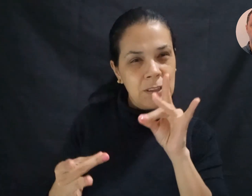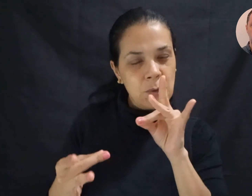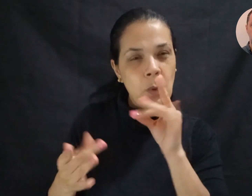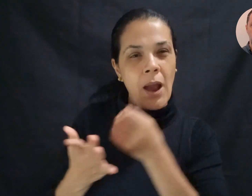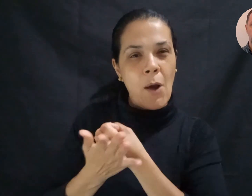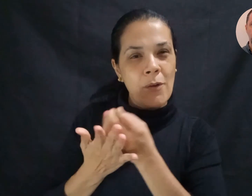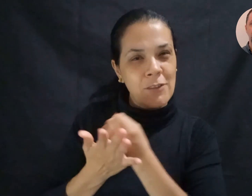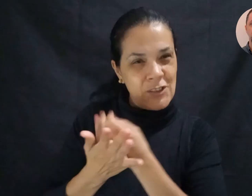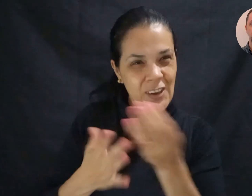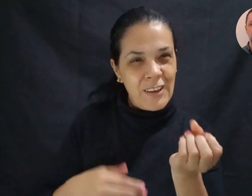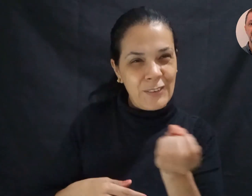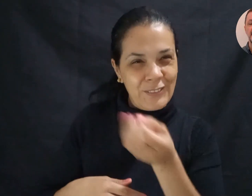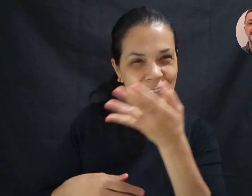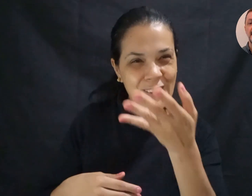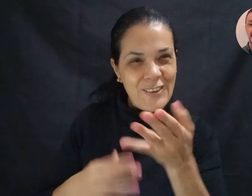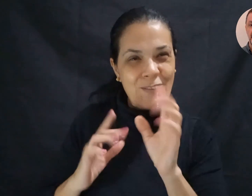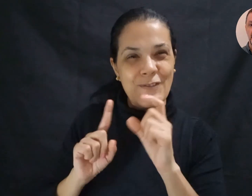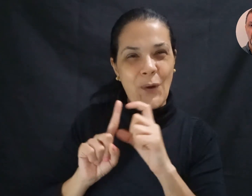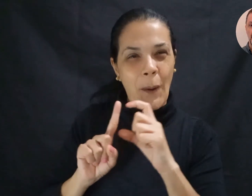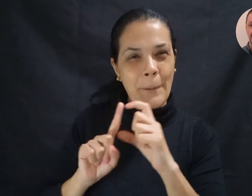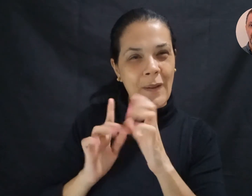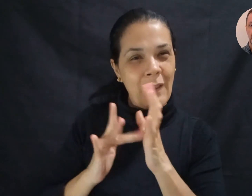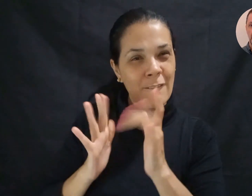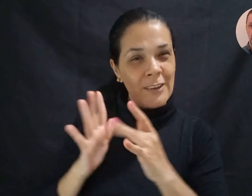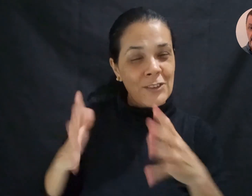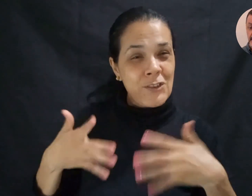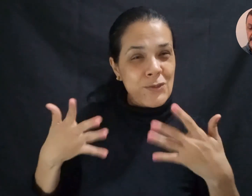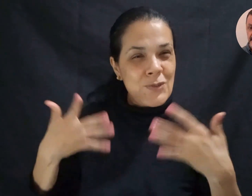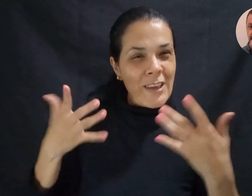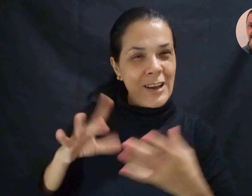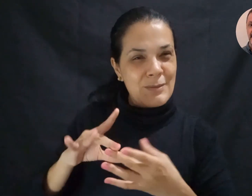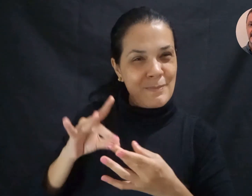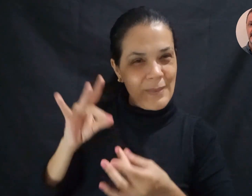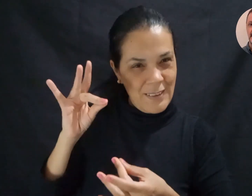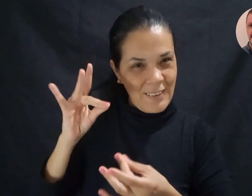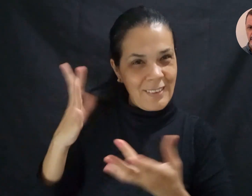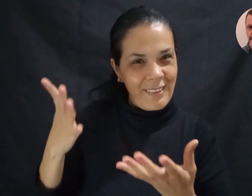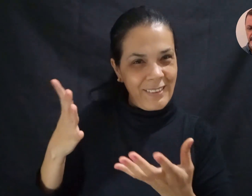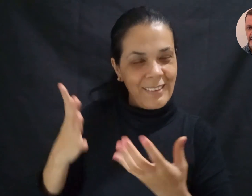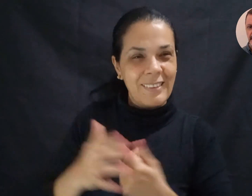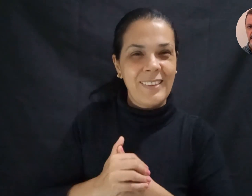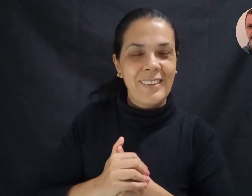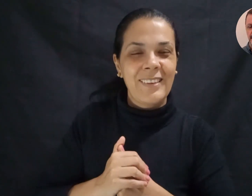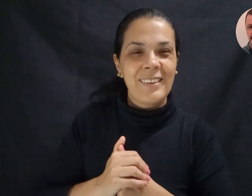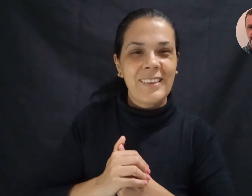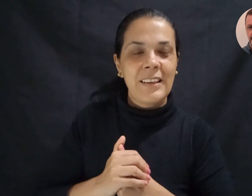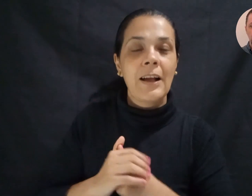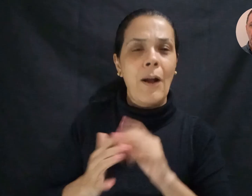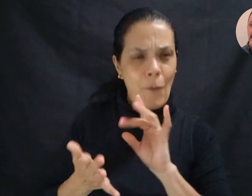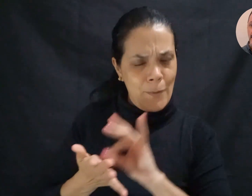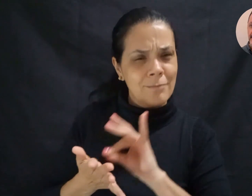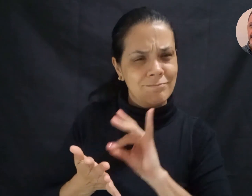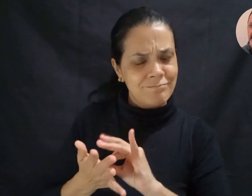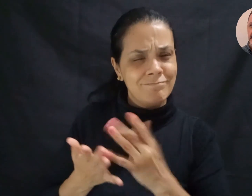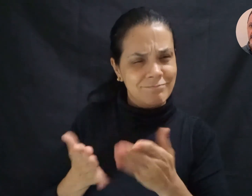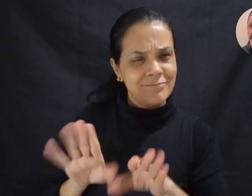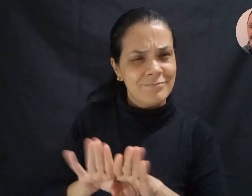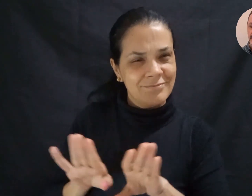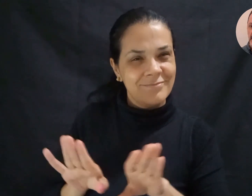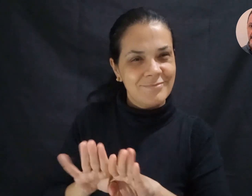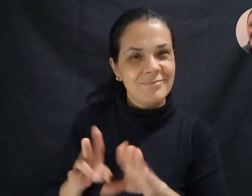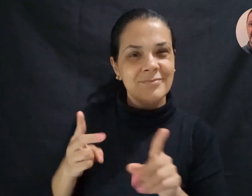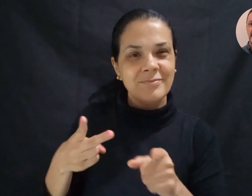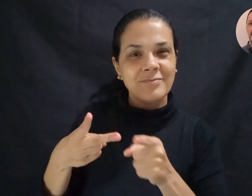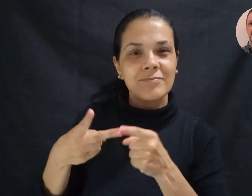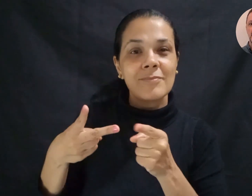nova, a palavra de Jesus que alimenta a alma. Uma interpretação válida e muito verdadeira, inclusive. A outra dirá que